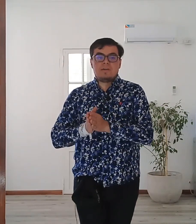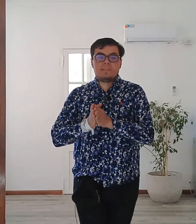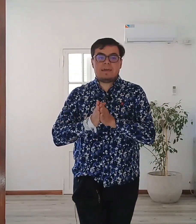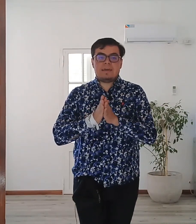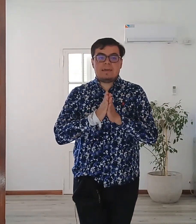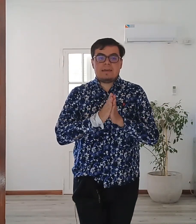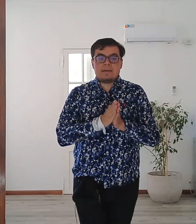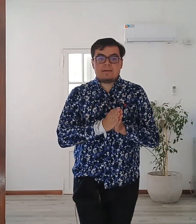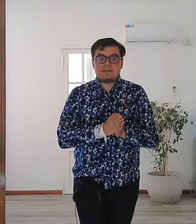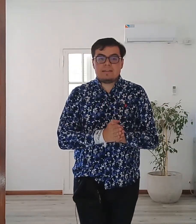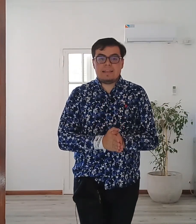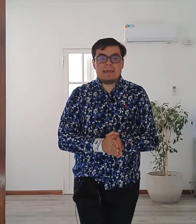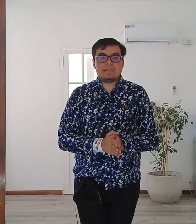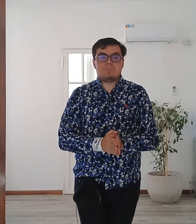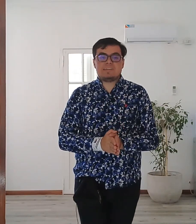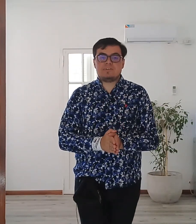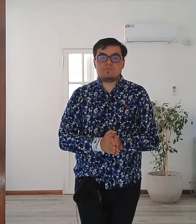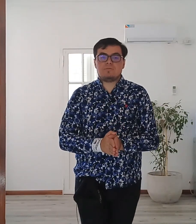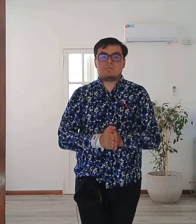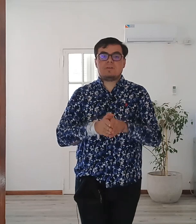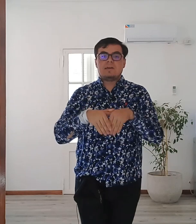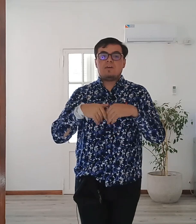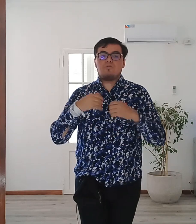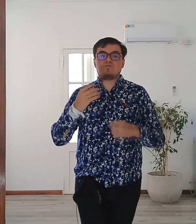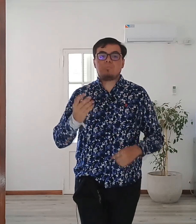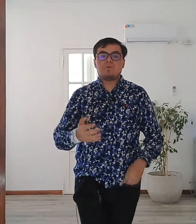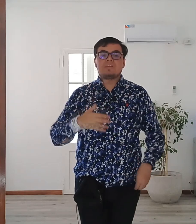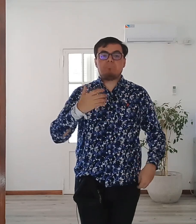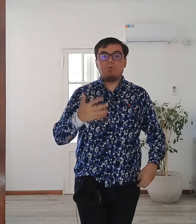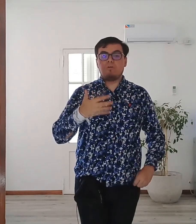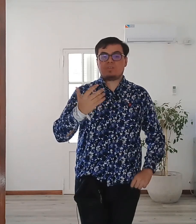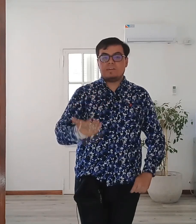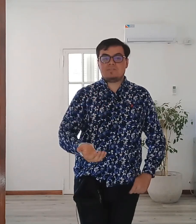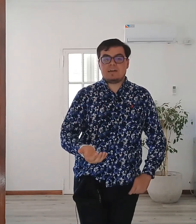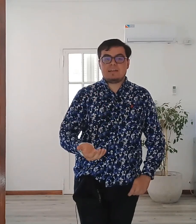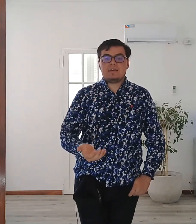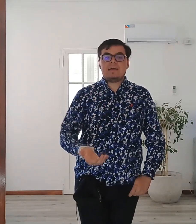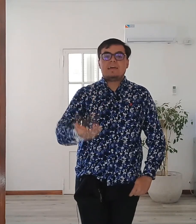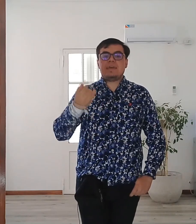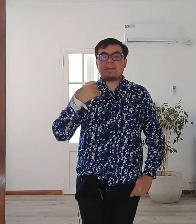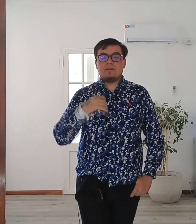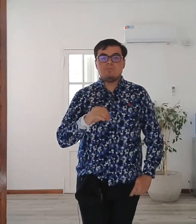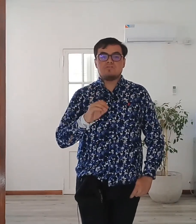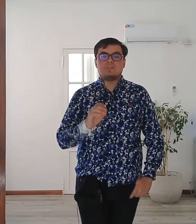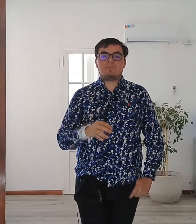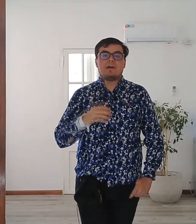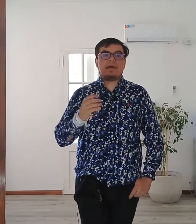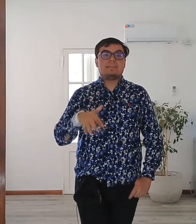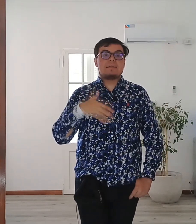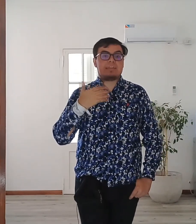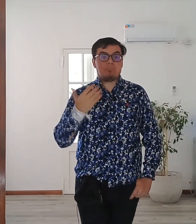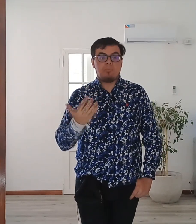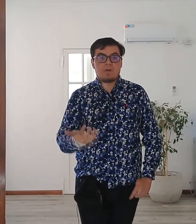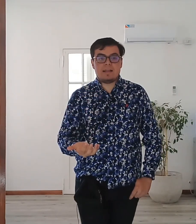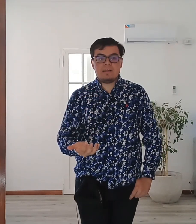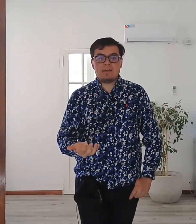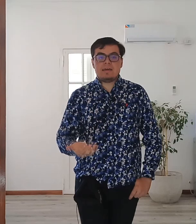de legitimación, con un soporte poco tradicional y que incluso tiene un carácter temporal,